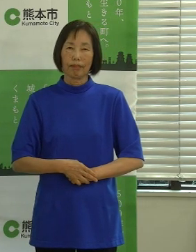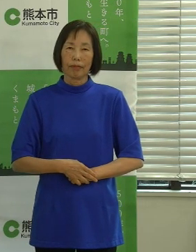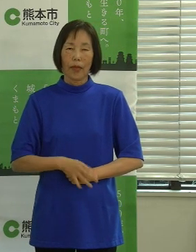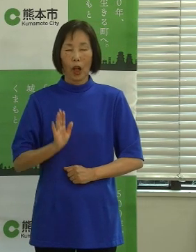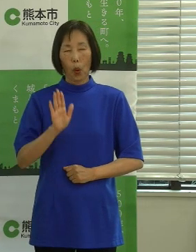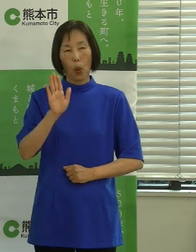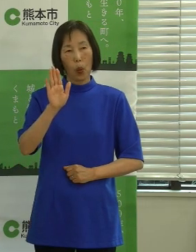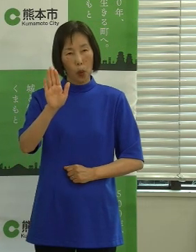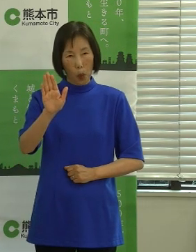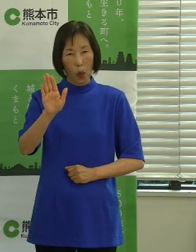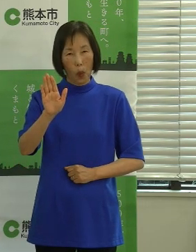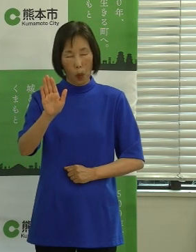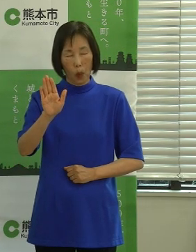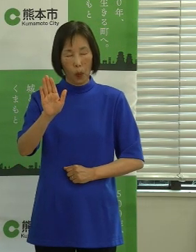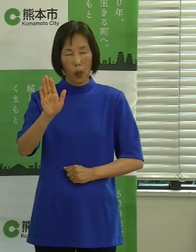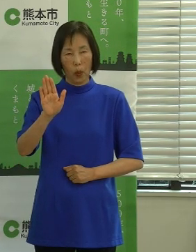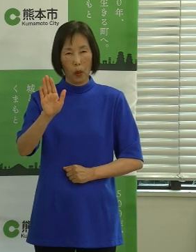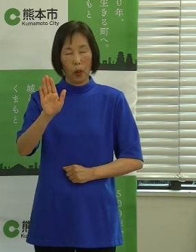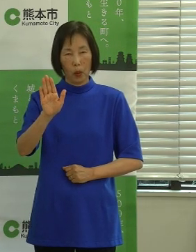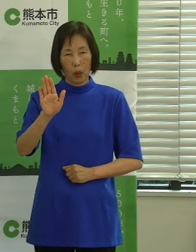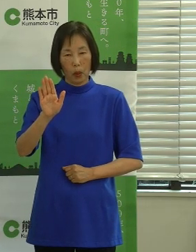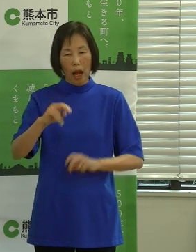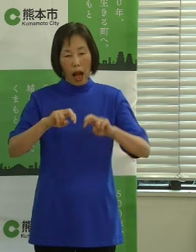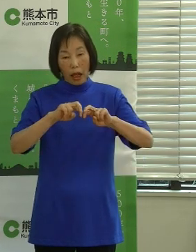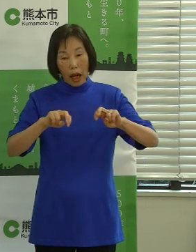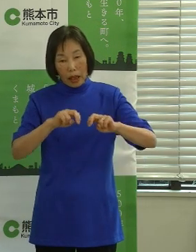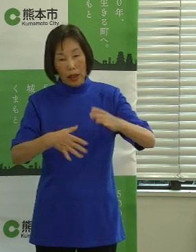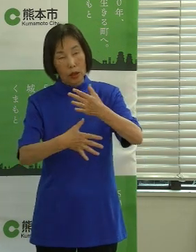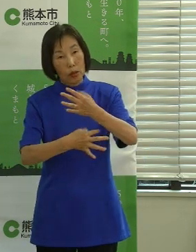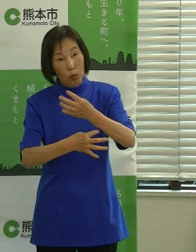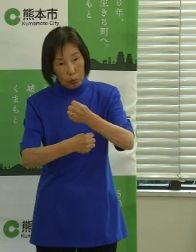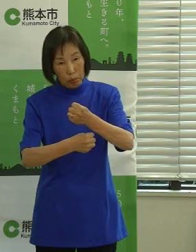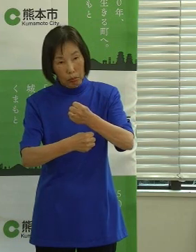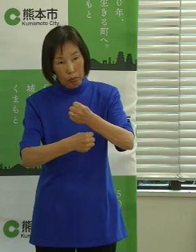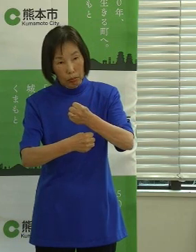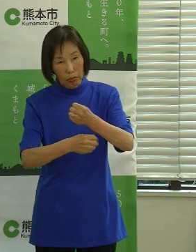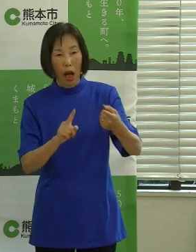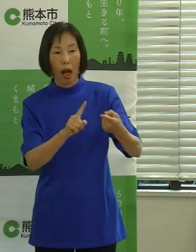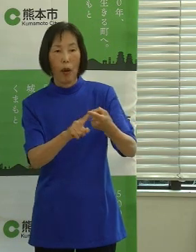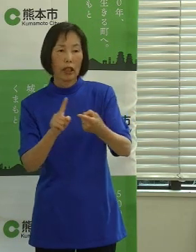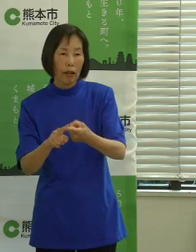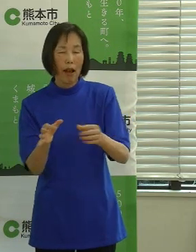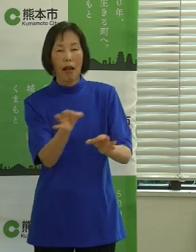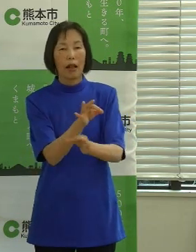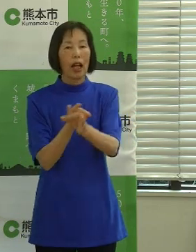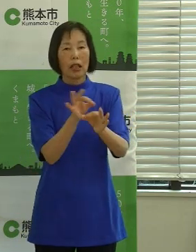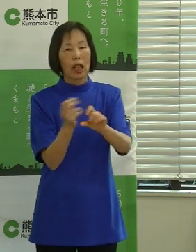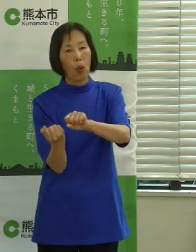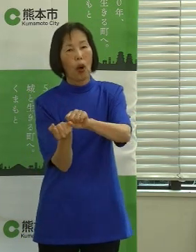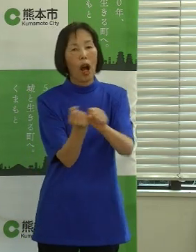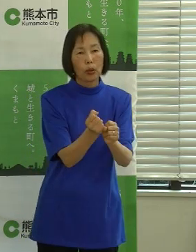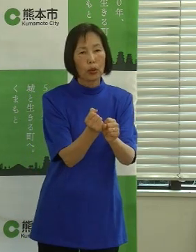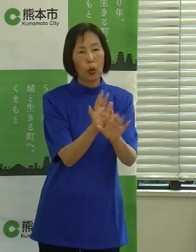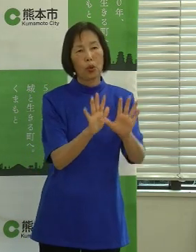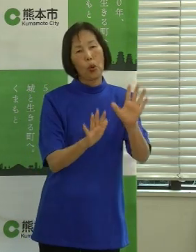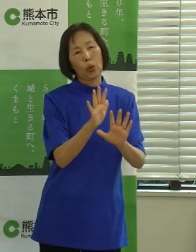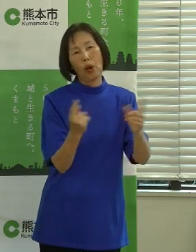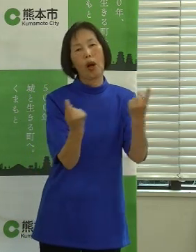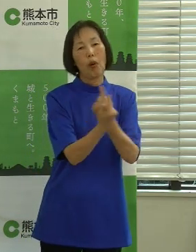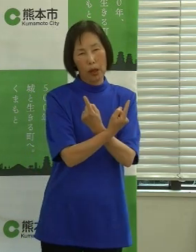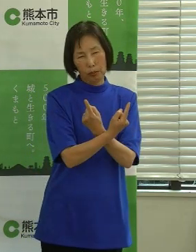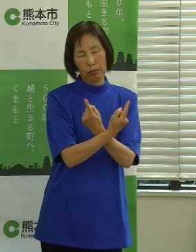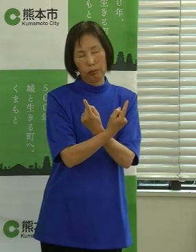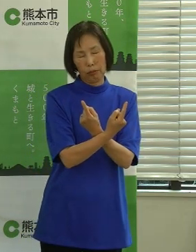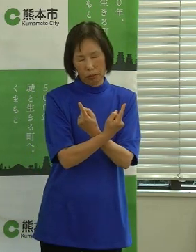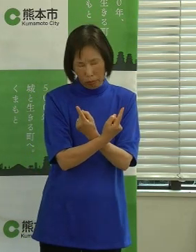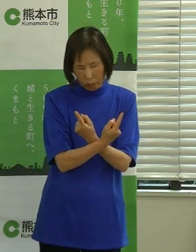まあ、今後のそういった開発の時期によってですね、経済の回復がやっぱり随分変わるだろうということでのシ